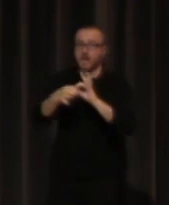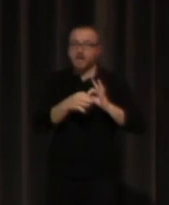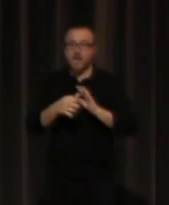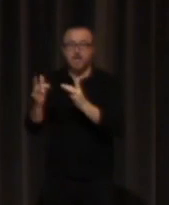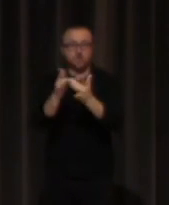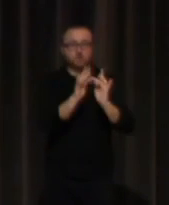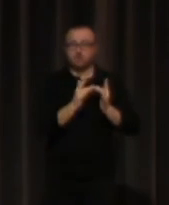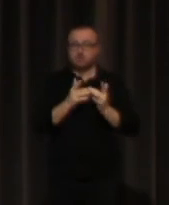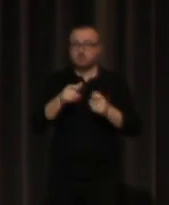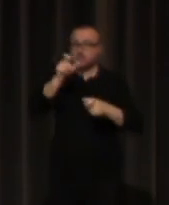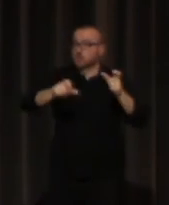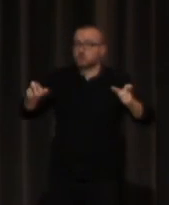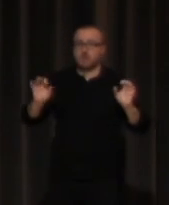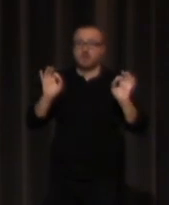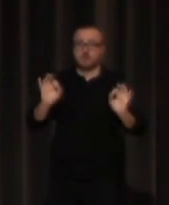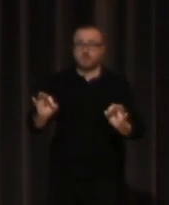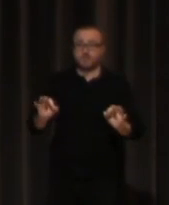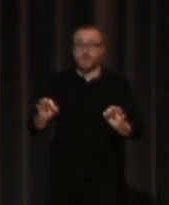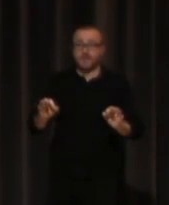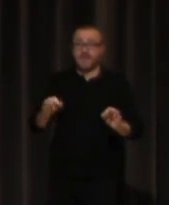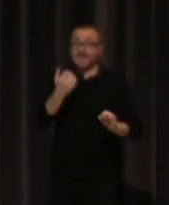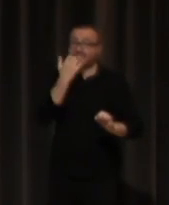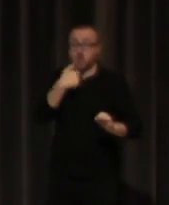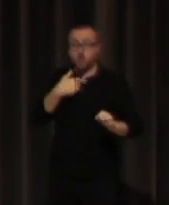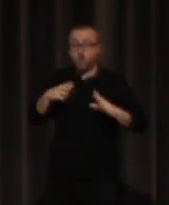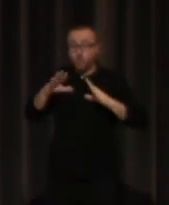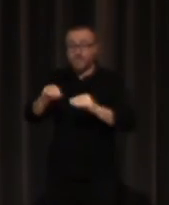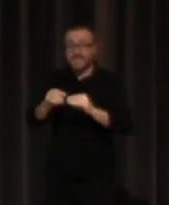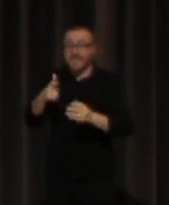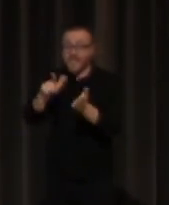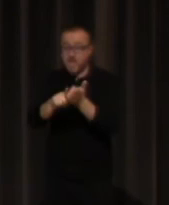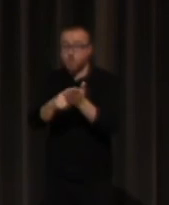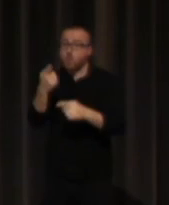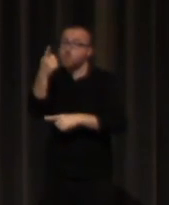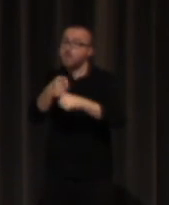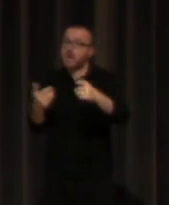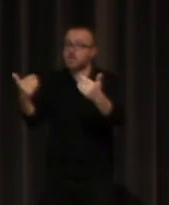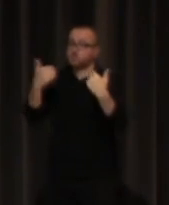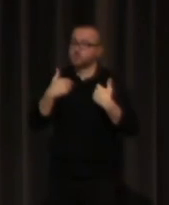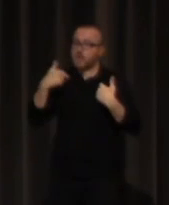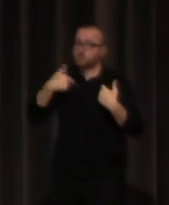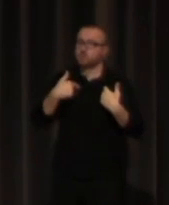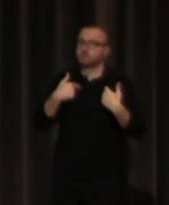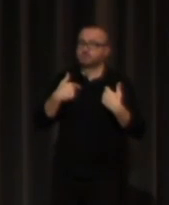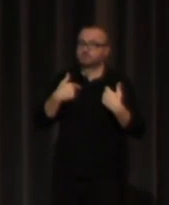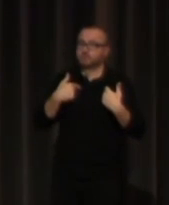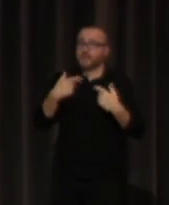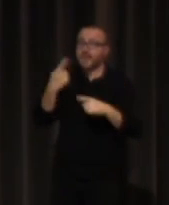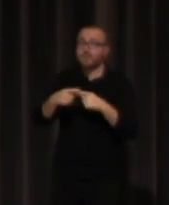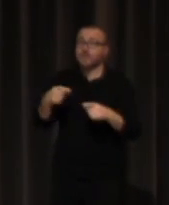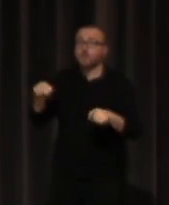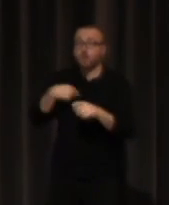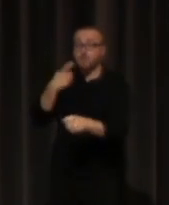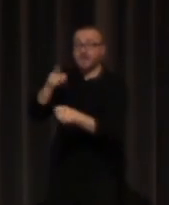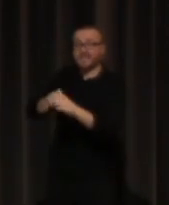una responsabilitat quan traduïm o quan escrivim, perquè estem tots sempre participant en un